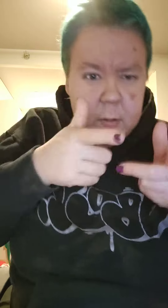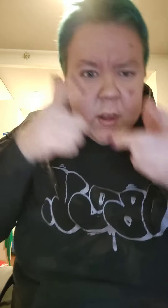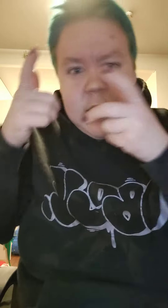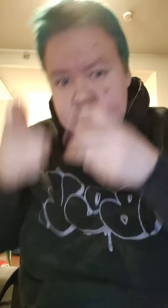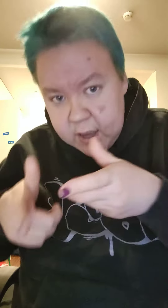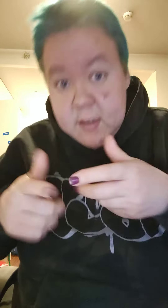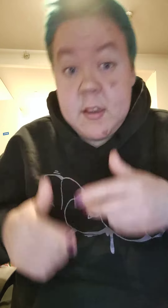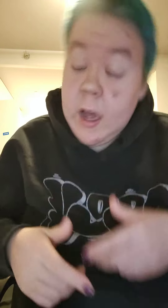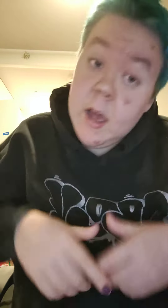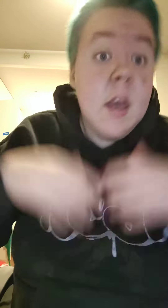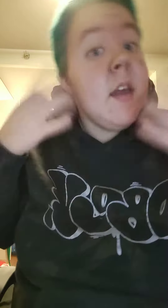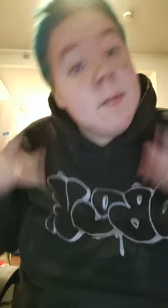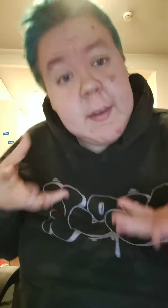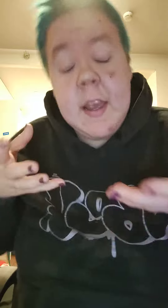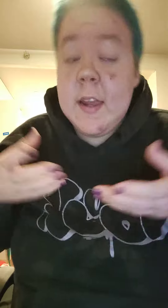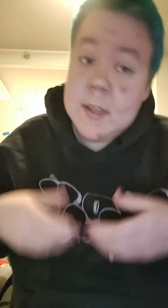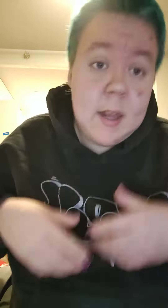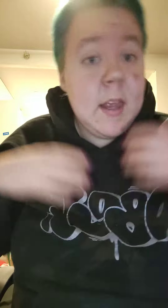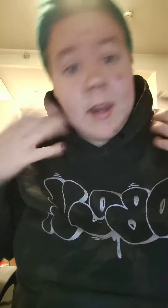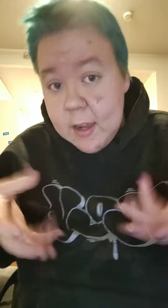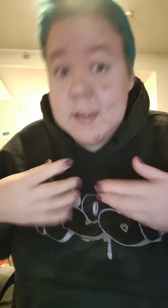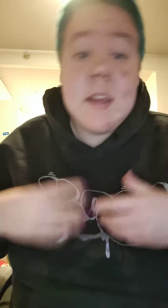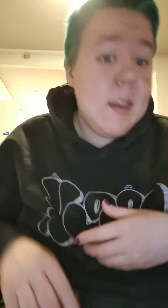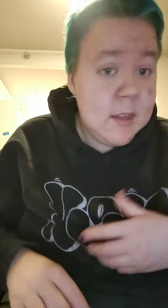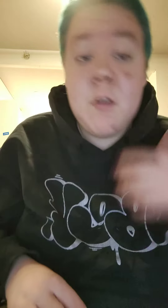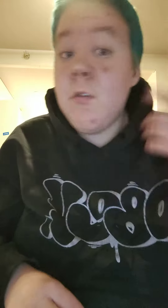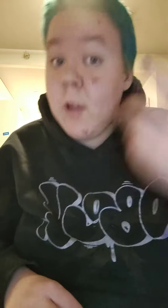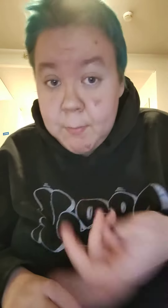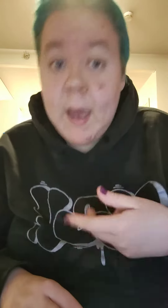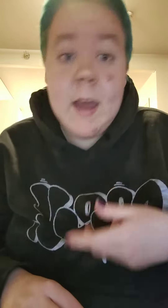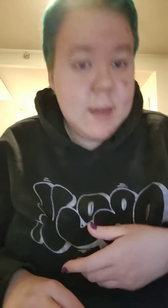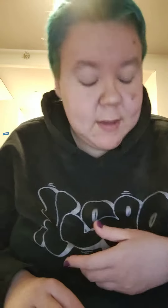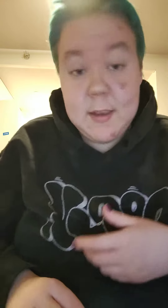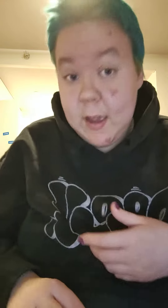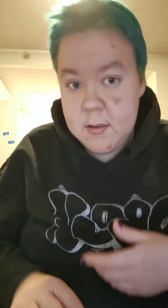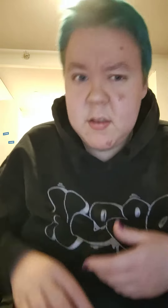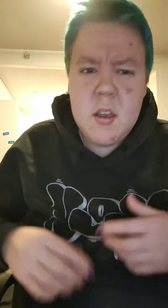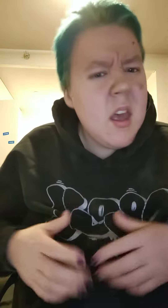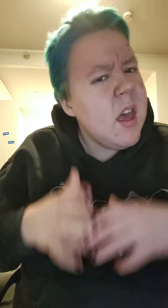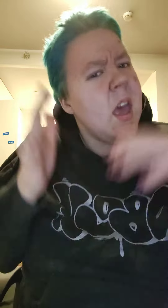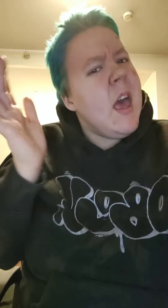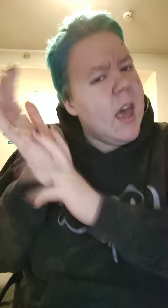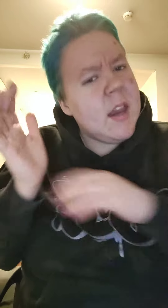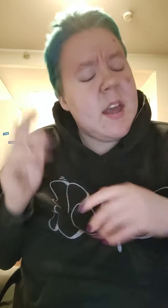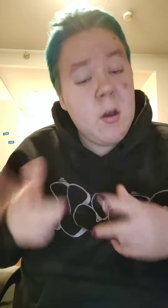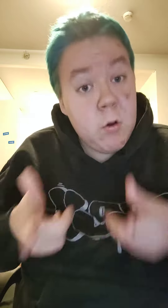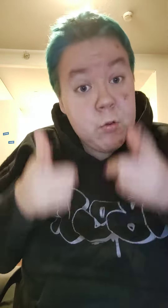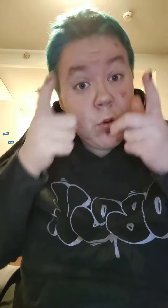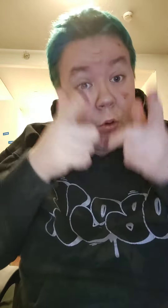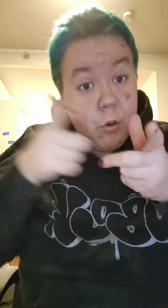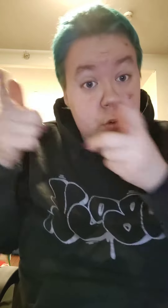ihmiset tekstaa. Messingissä ei näyttää, niin se ylipäätänsä. Älkää oudot